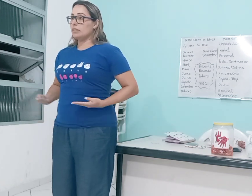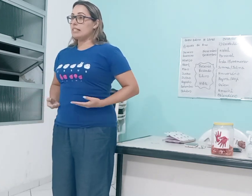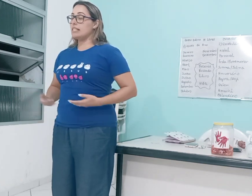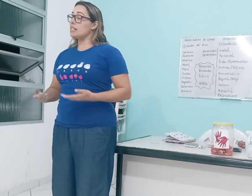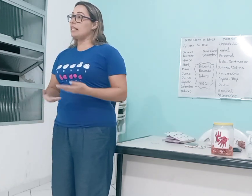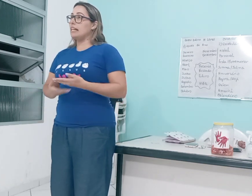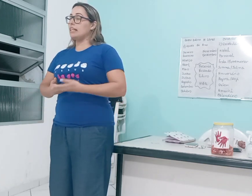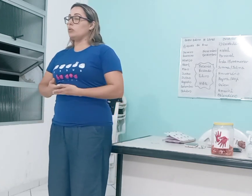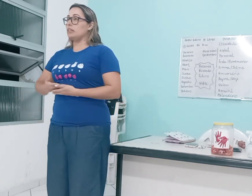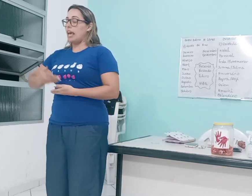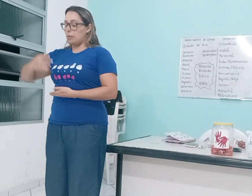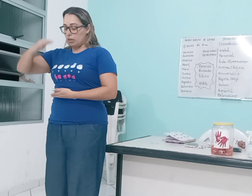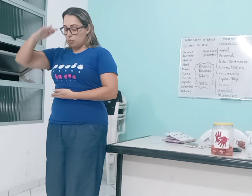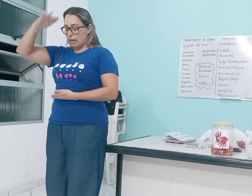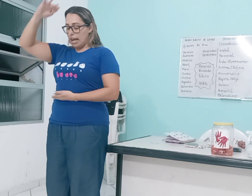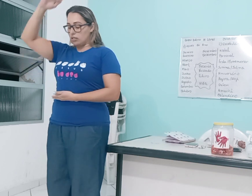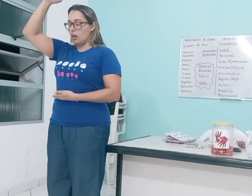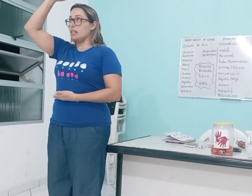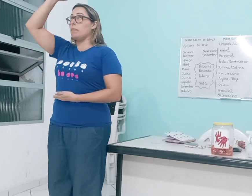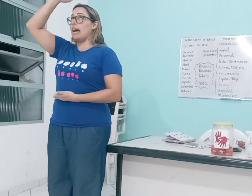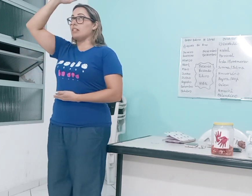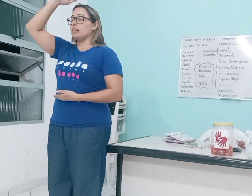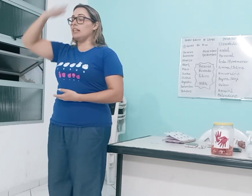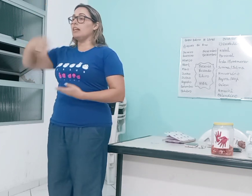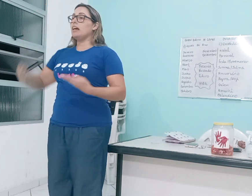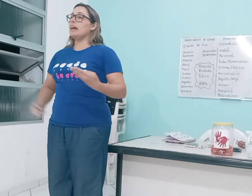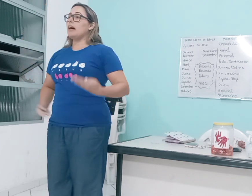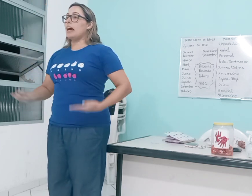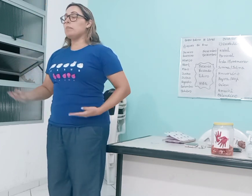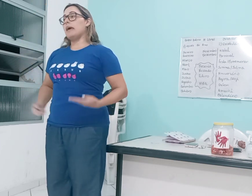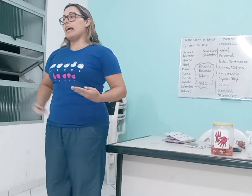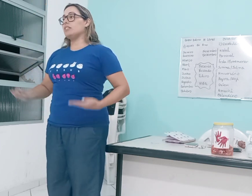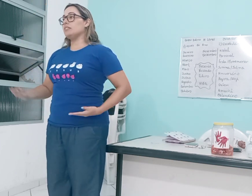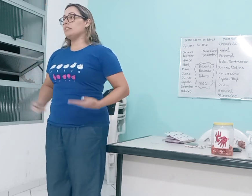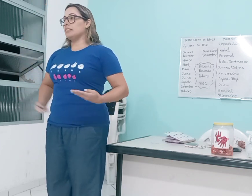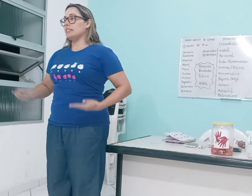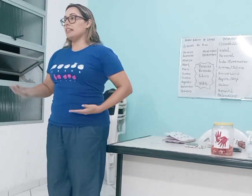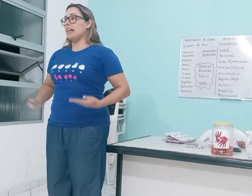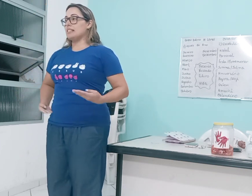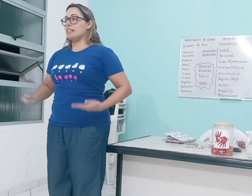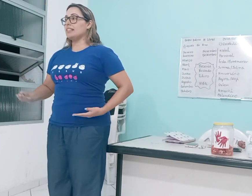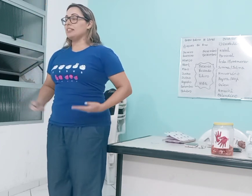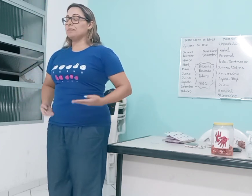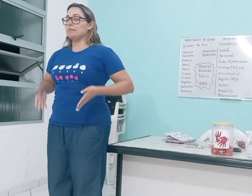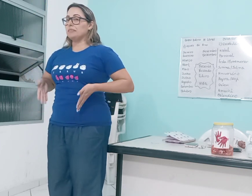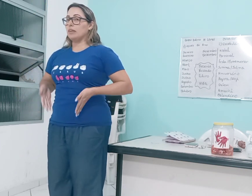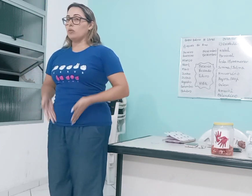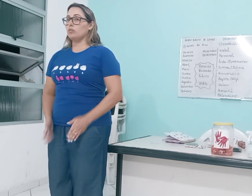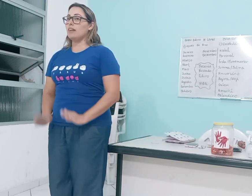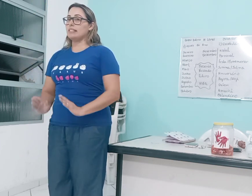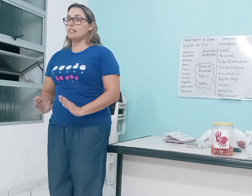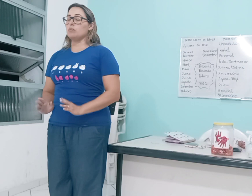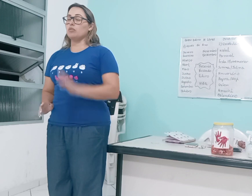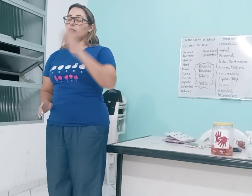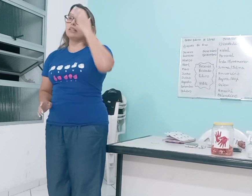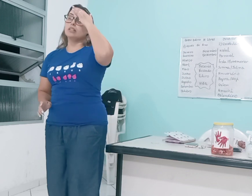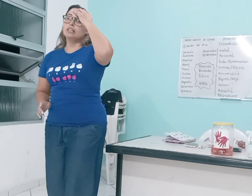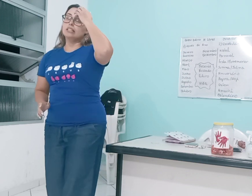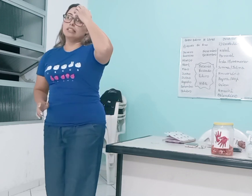Se a janelinha do intérprete pegar só essa parte aqui, a intérprete essa daqui, né? Então faz esse movimento. Então